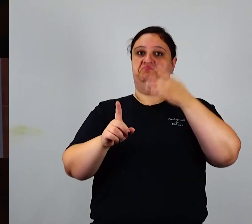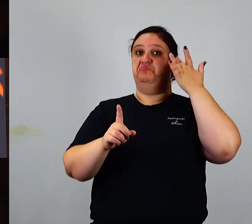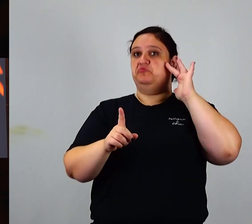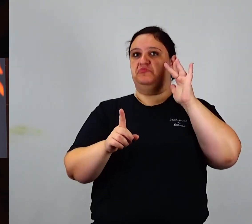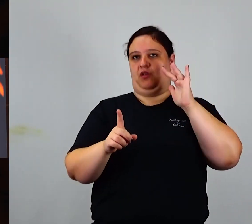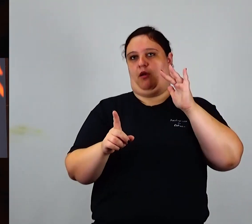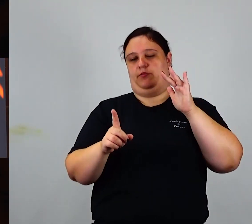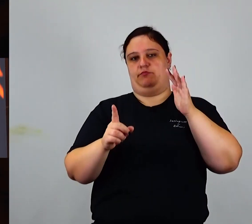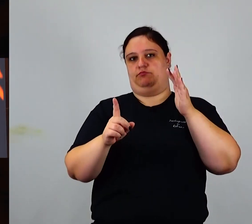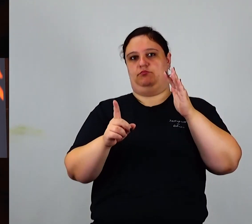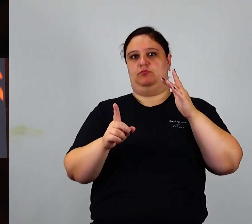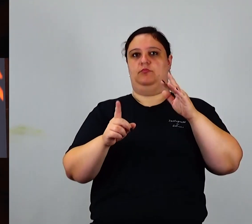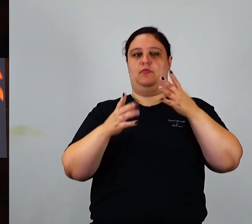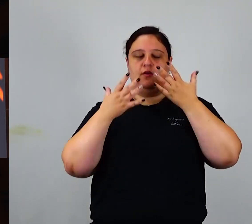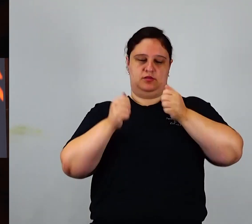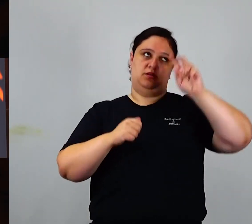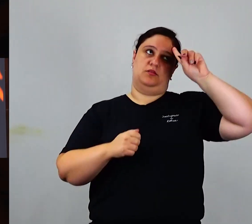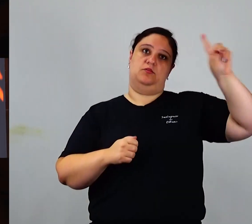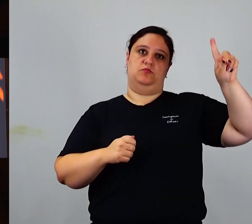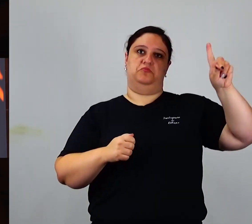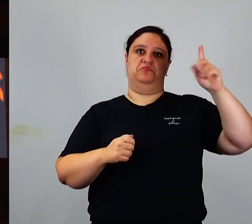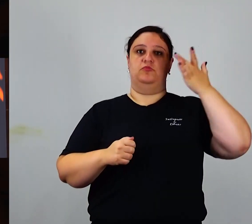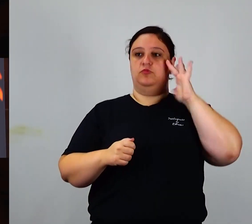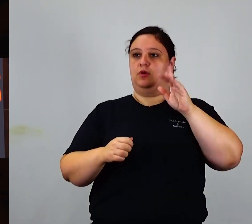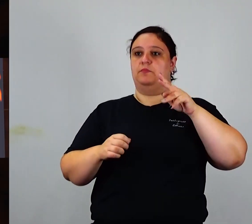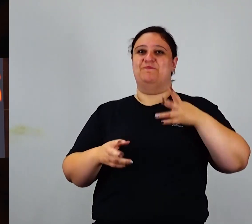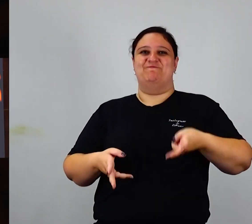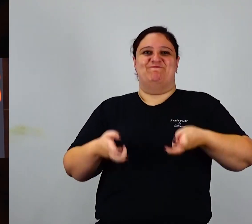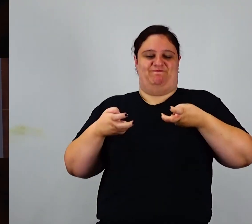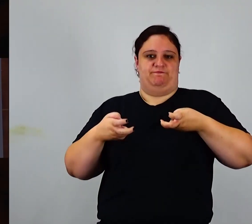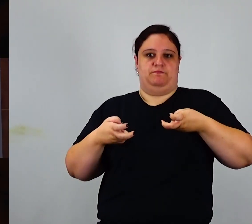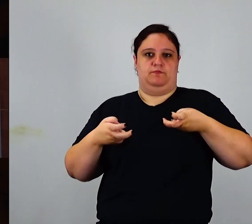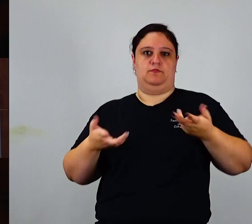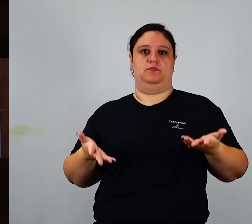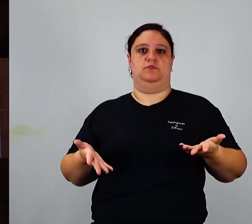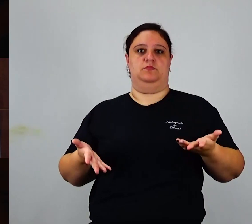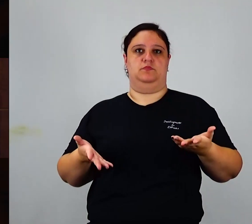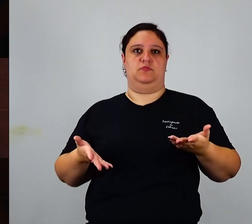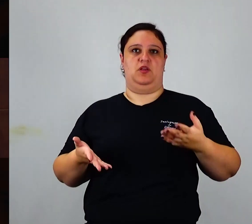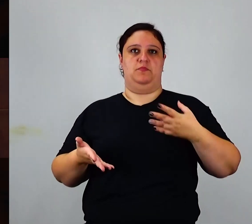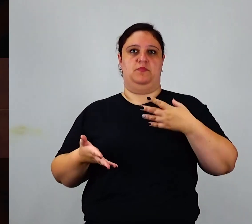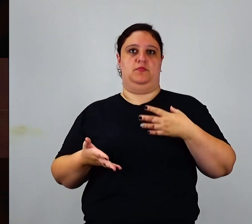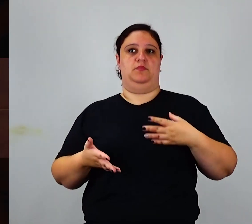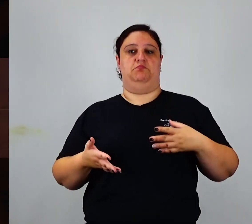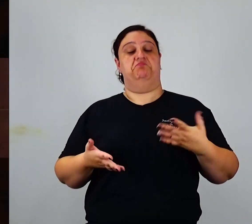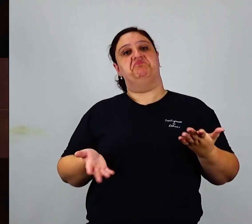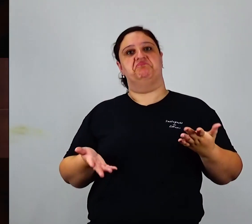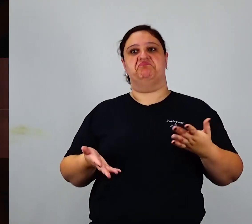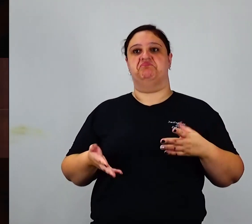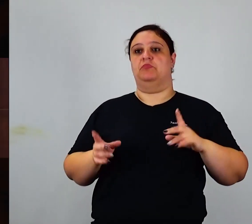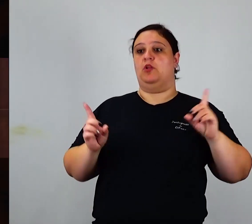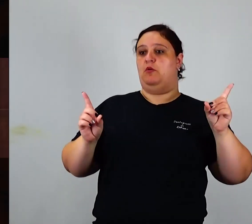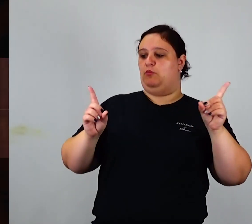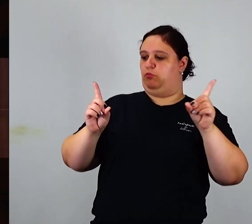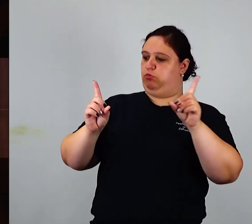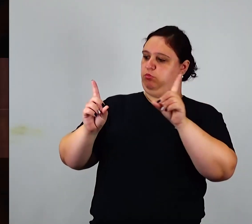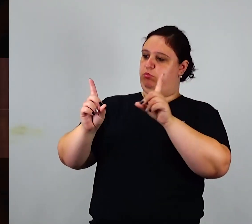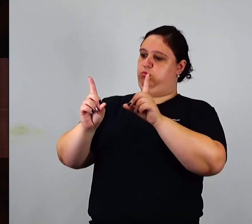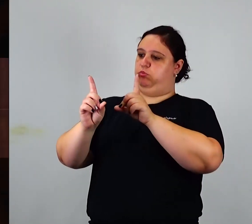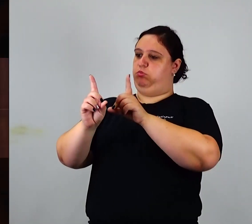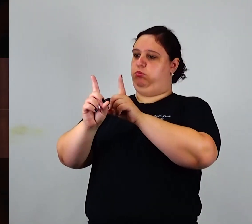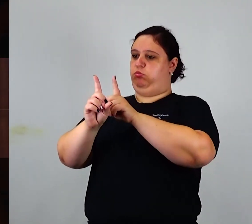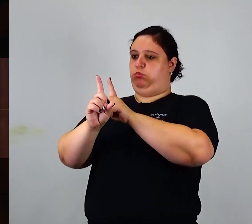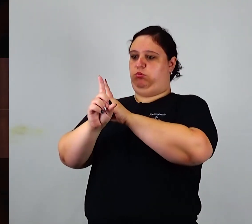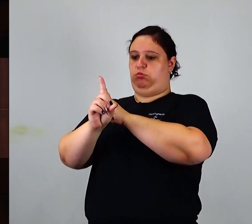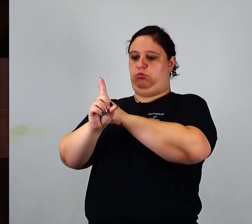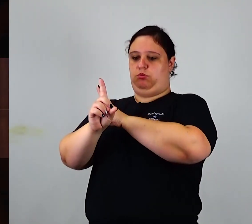salvo ou não? Dá para perceber que ele é um filho de Deus ou não? Ele não fala nada, você não fala nada, você olha para ele, tem